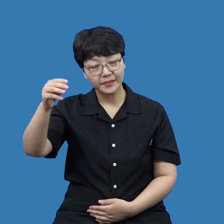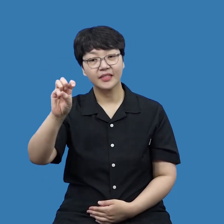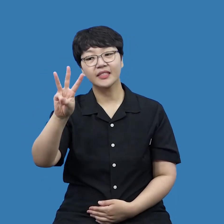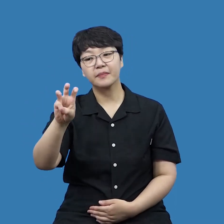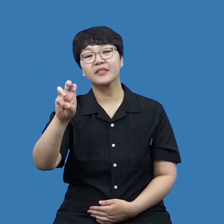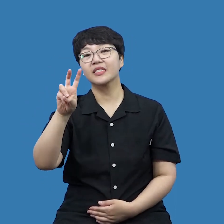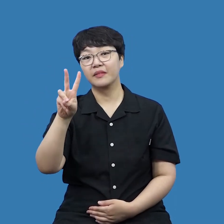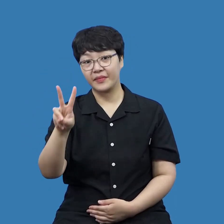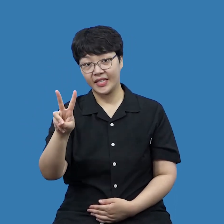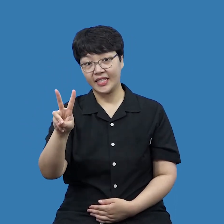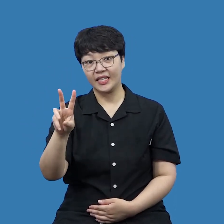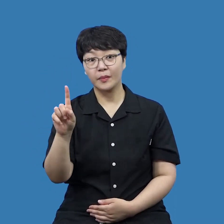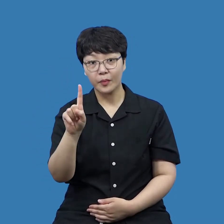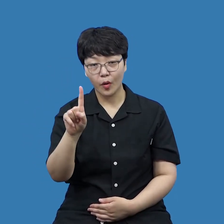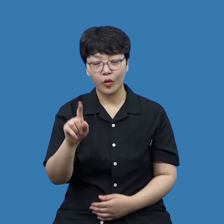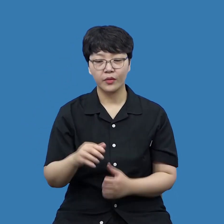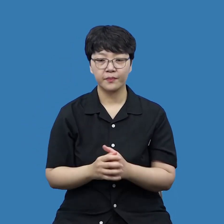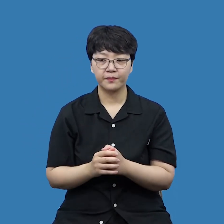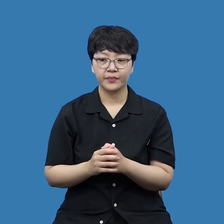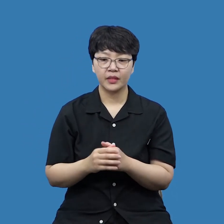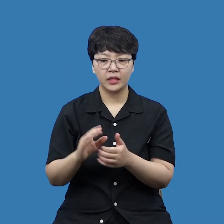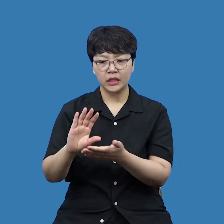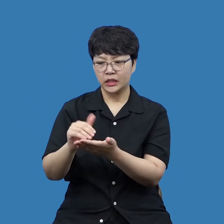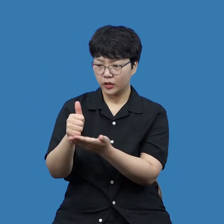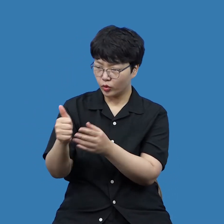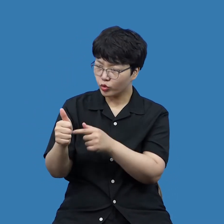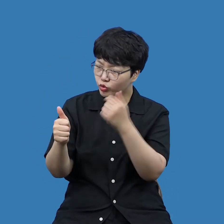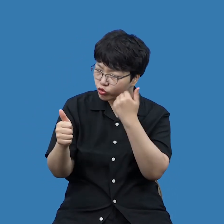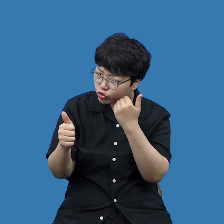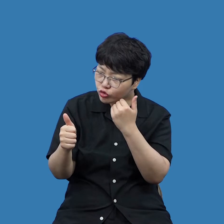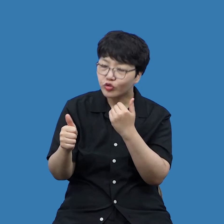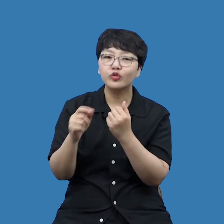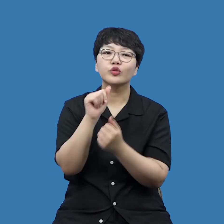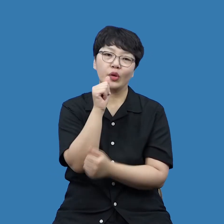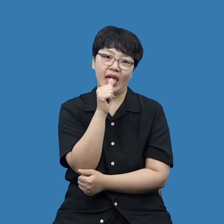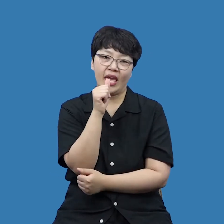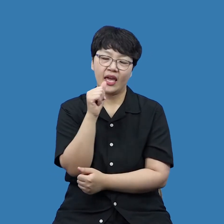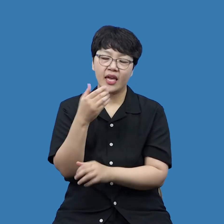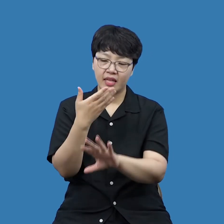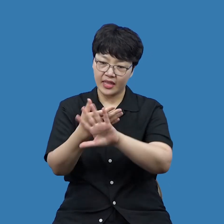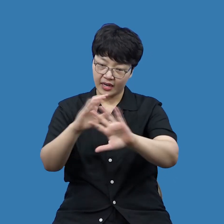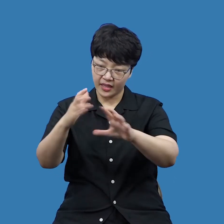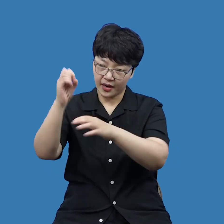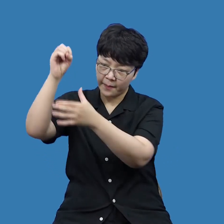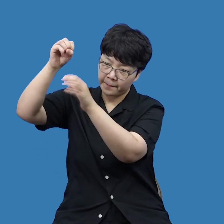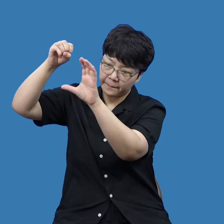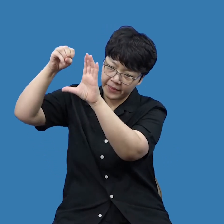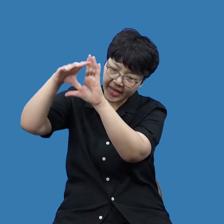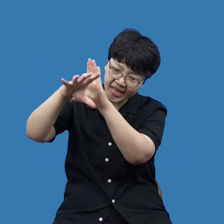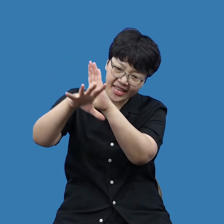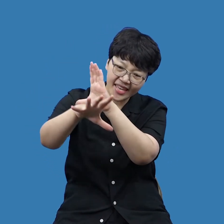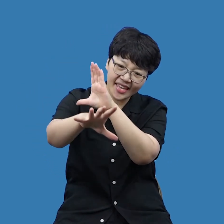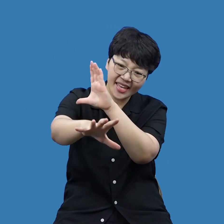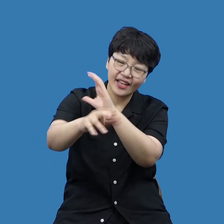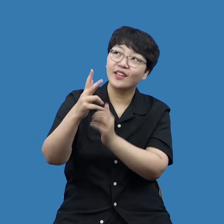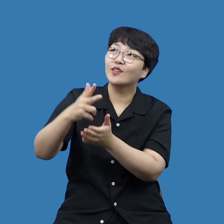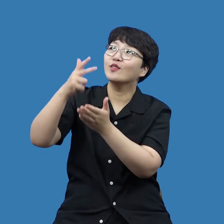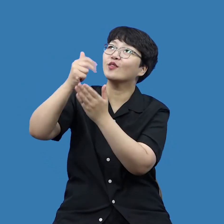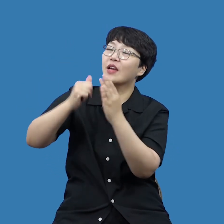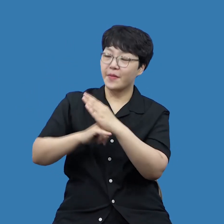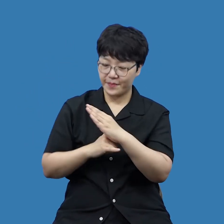32절 찬양에서 어떻게 메시아를 증언하는지 보세요. 이방을 비추는 빛이요 주의 백성